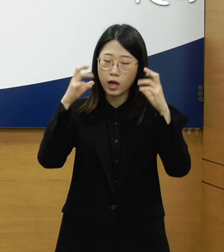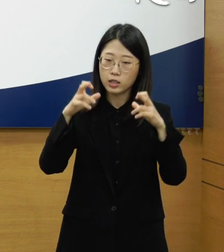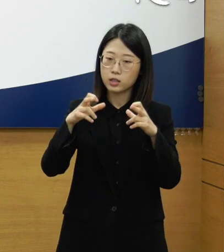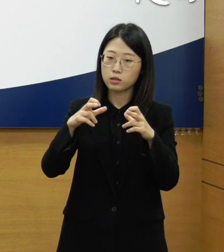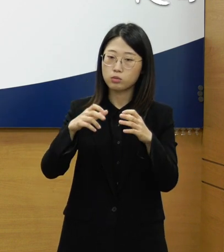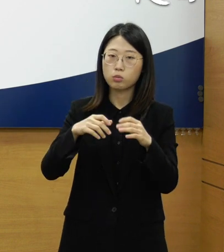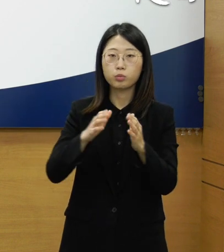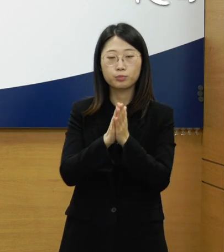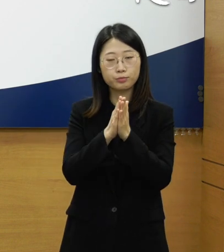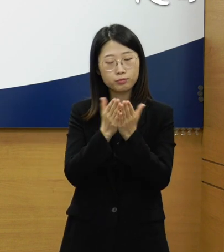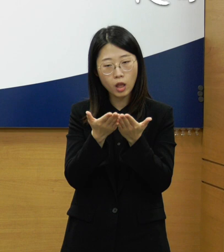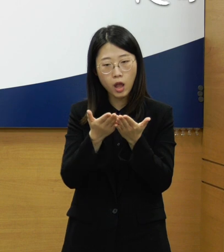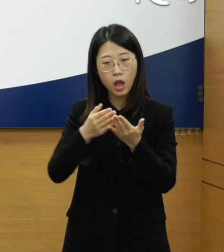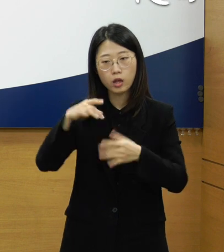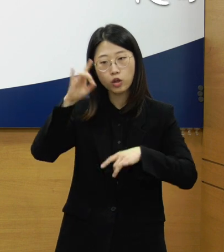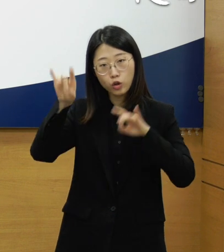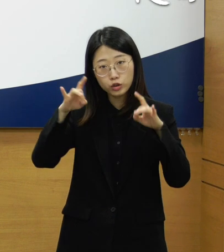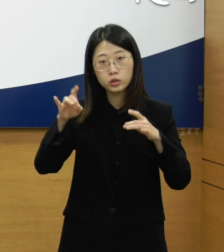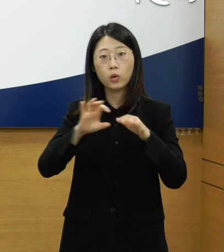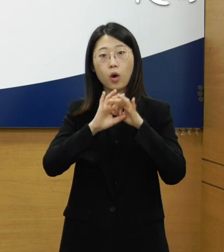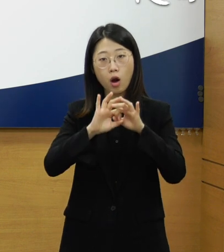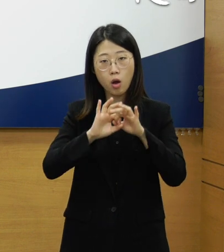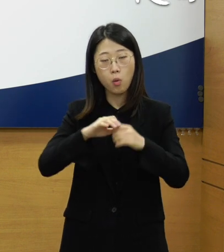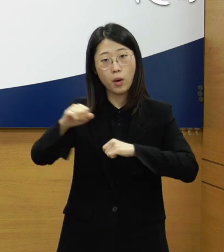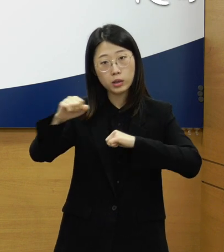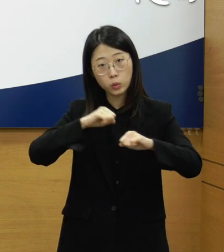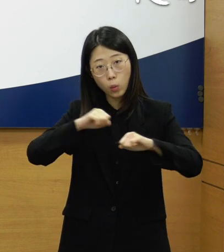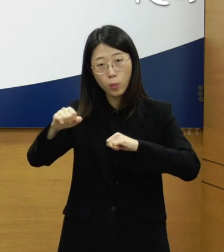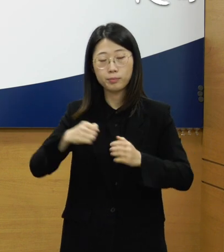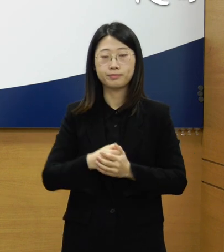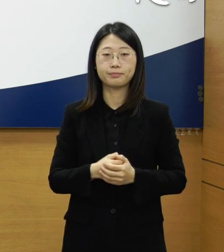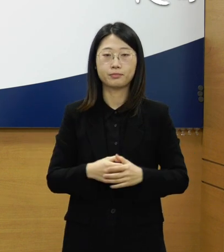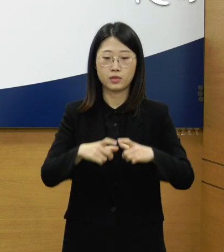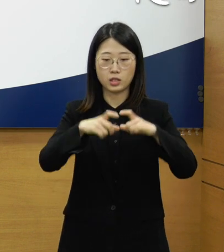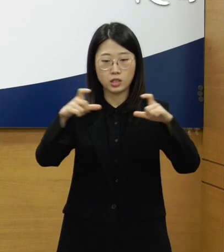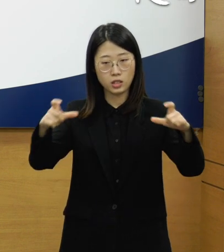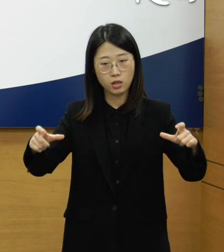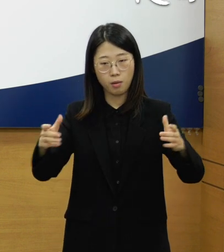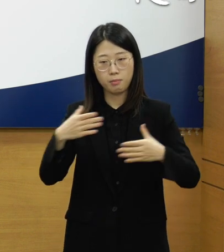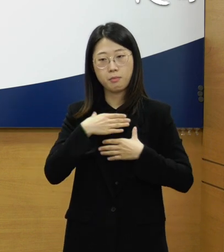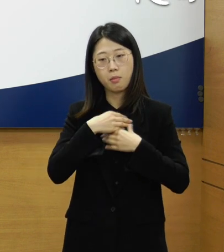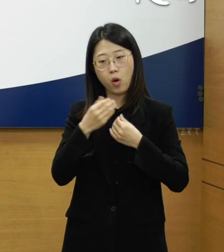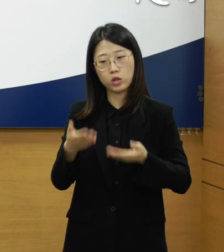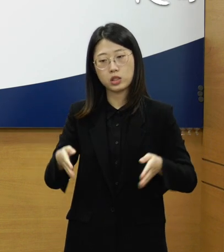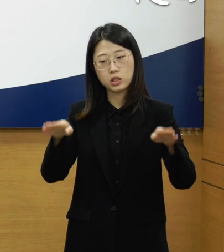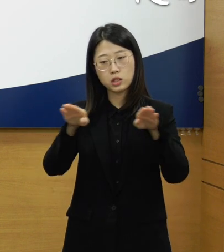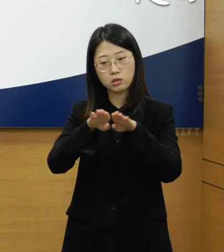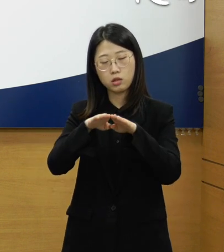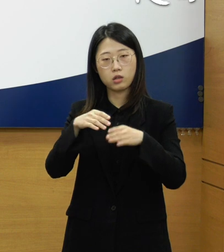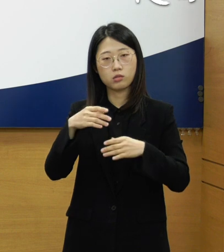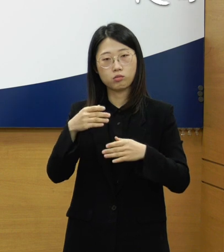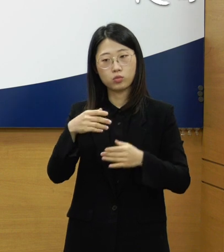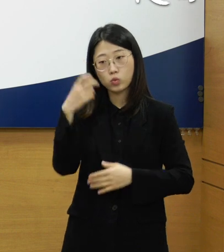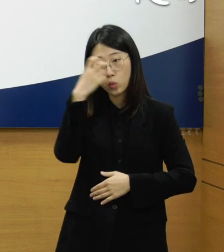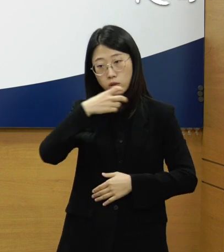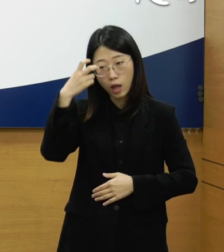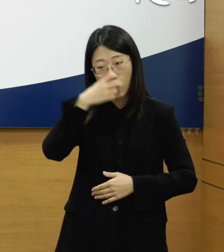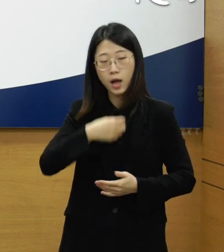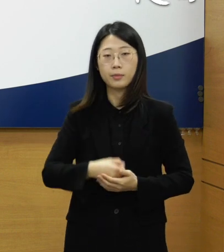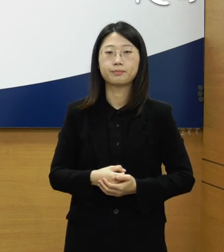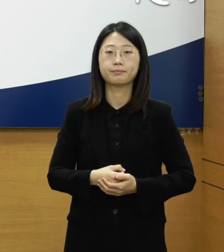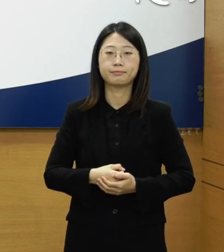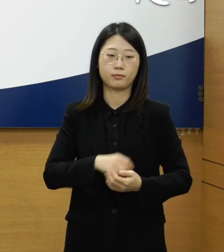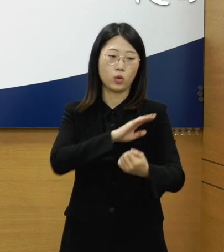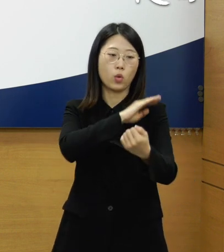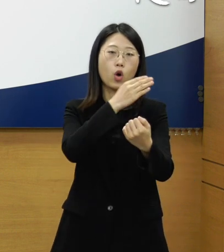통한 인식 개선 활동, 지역사회 내 장애인 편의시설 실태 조사를 통한 권익